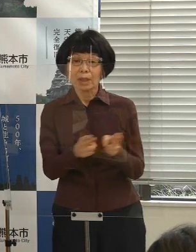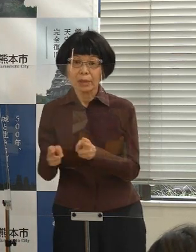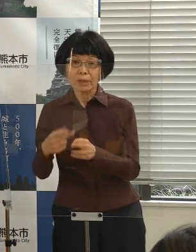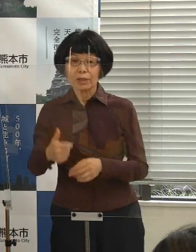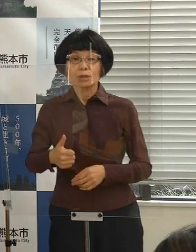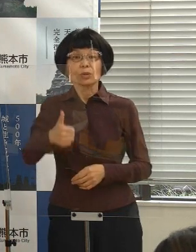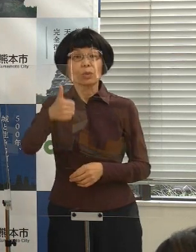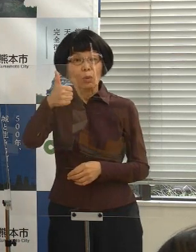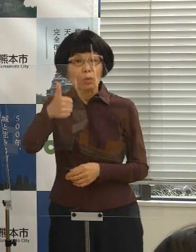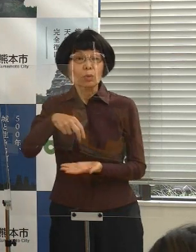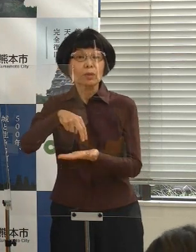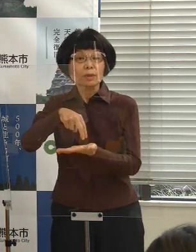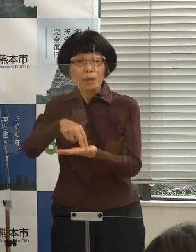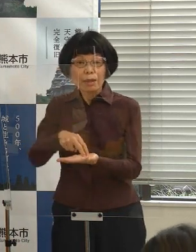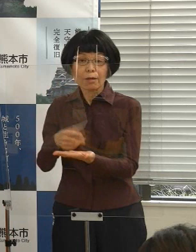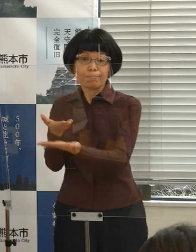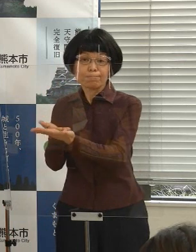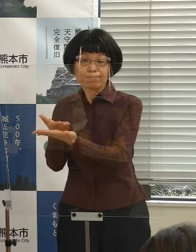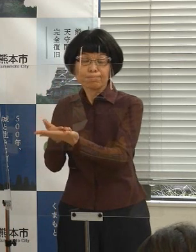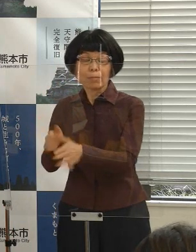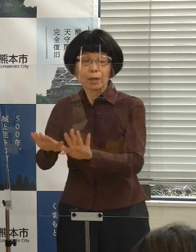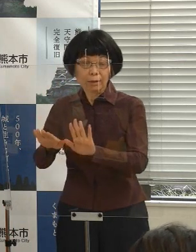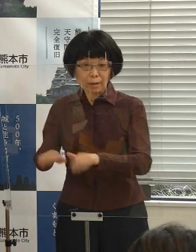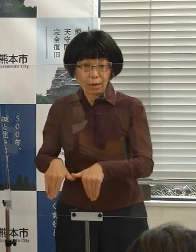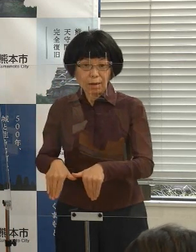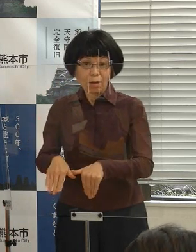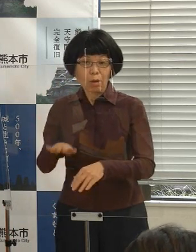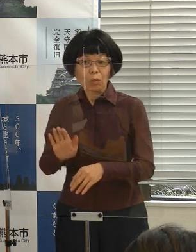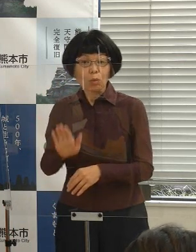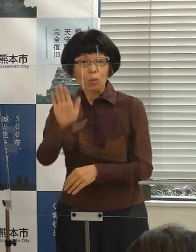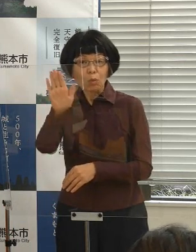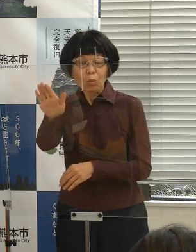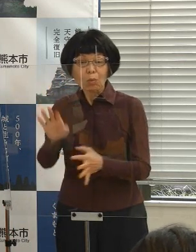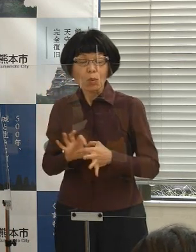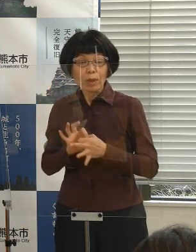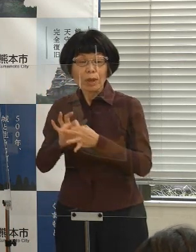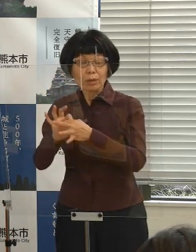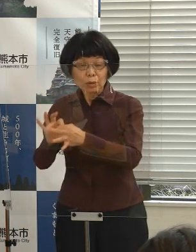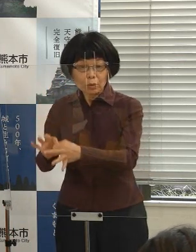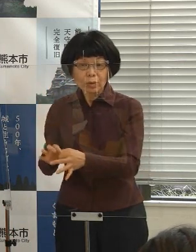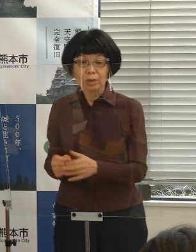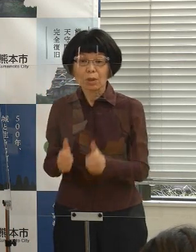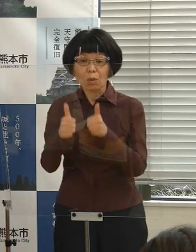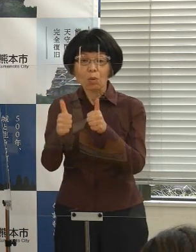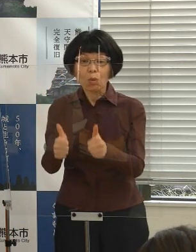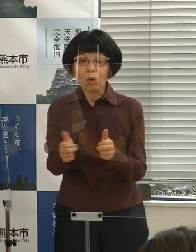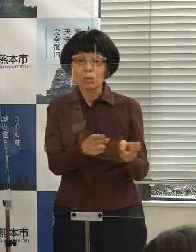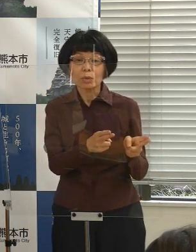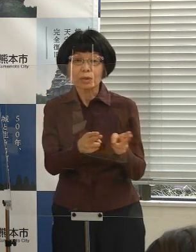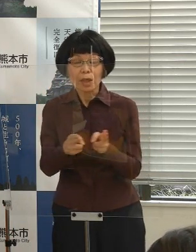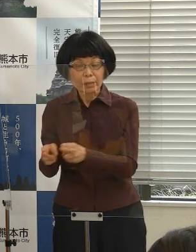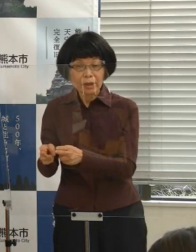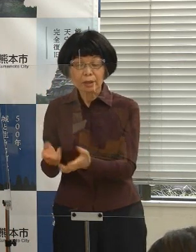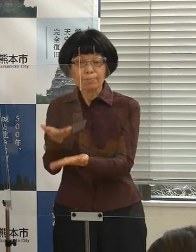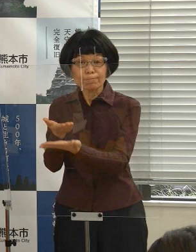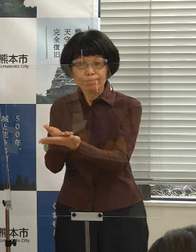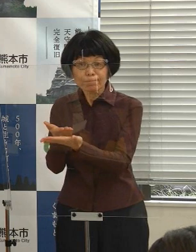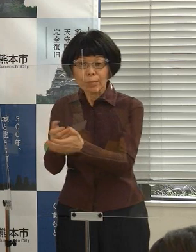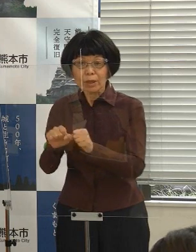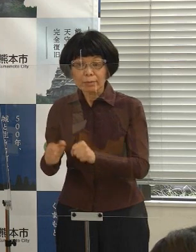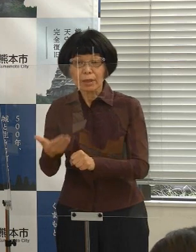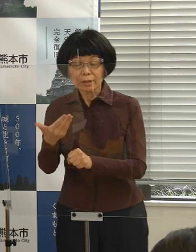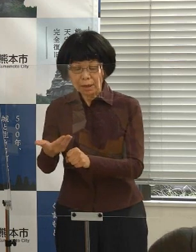伝えていらっしゃいましたけれども、今後もそれを継続してその法整備っていうことの必要性は訴えていく。 もちろんそう